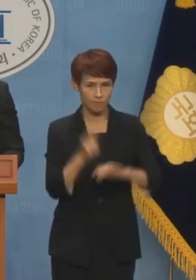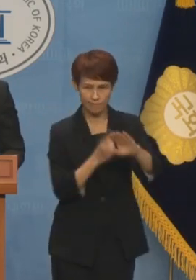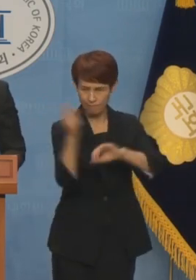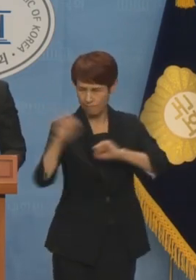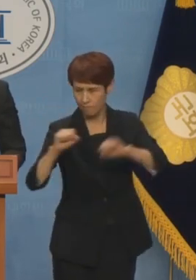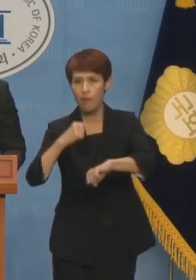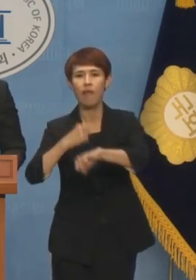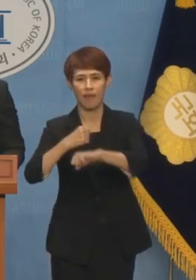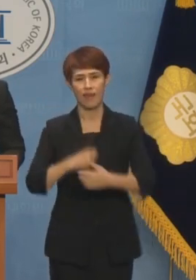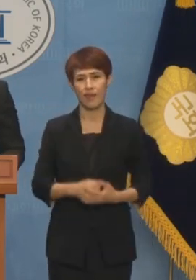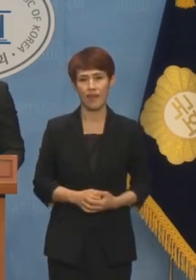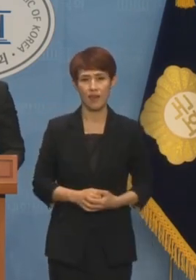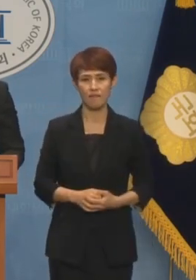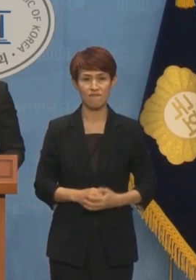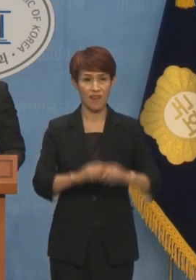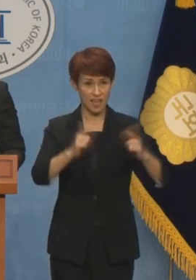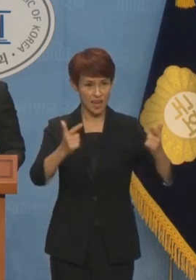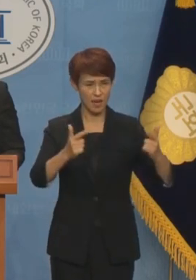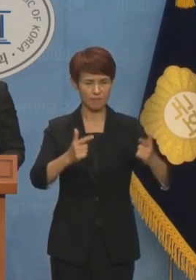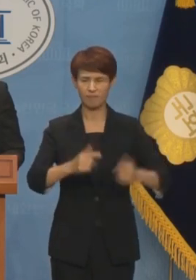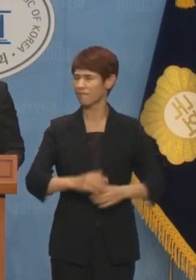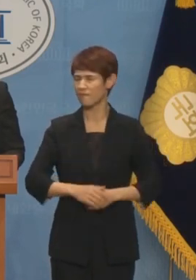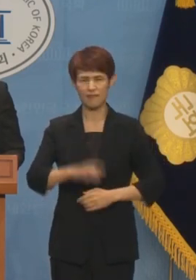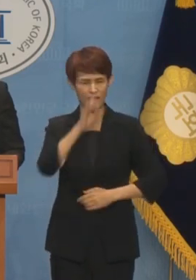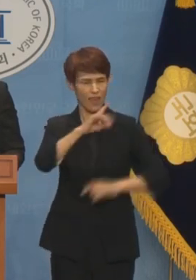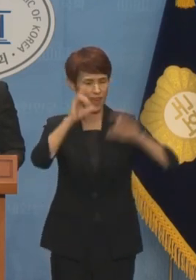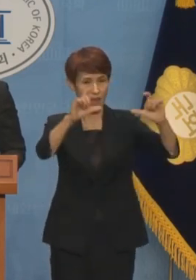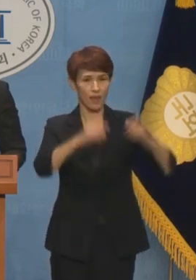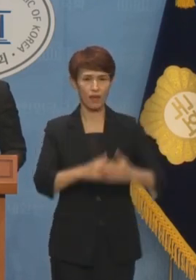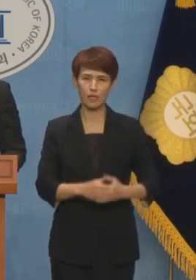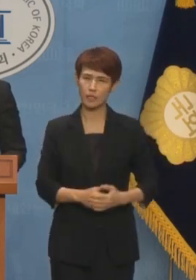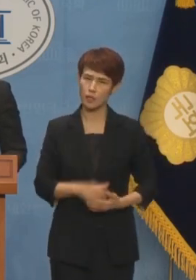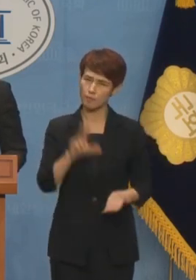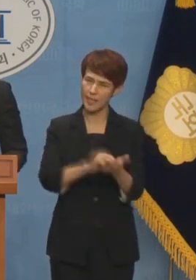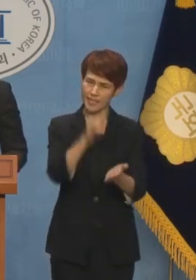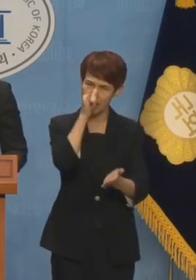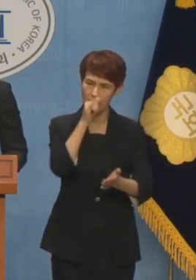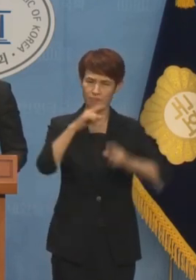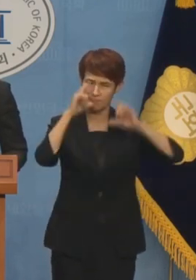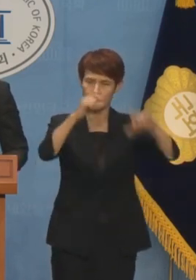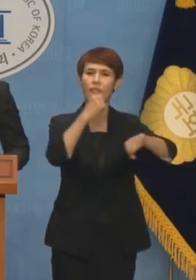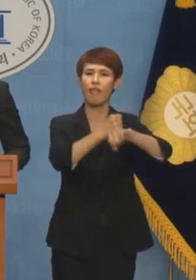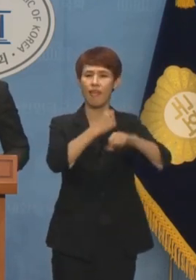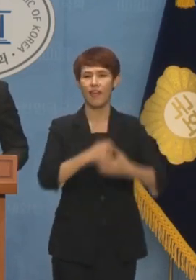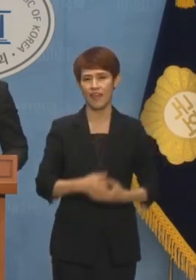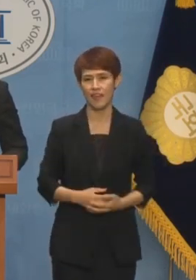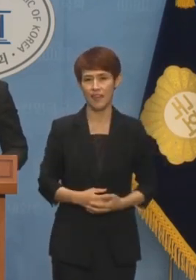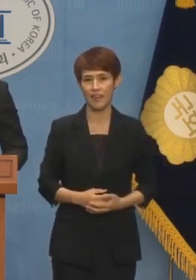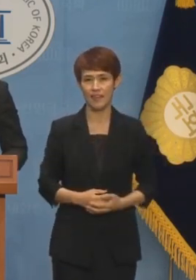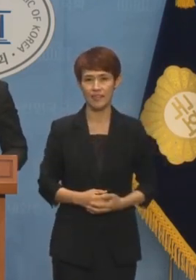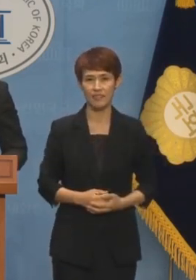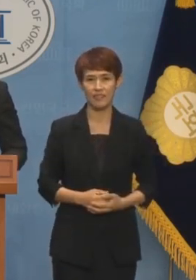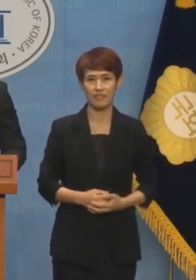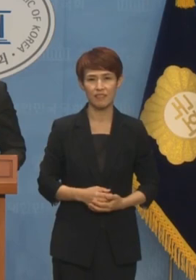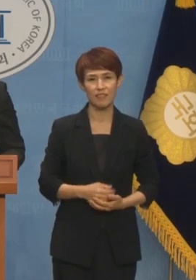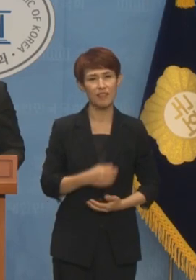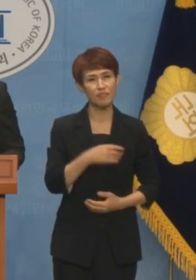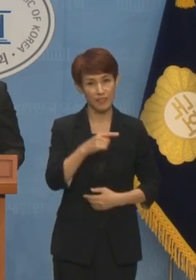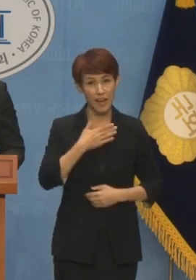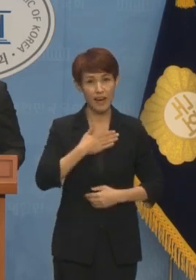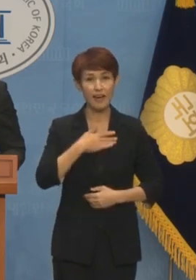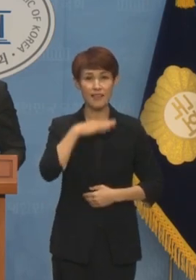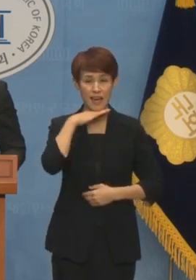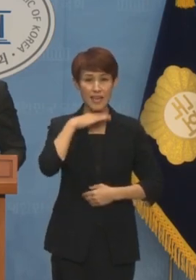달려가겠습니다. 아닌 건 아니라고 하고 구린 건 구리다고 말하겠습니다. 그래서 나이값하는 당대표